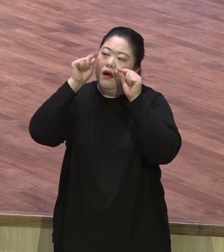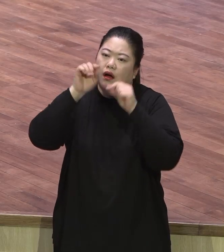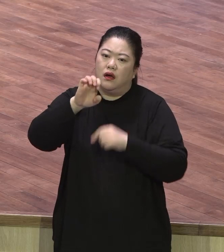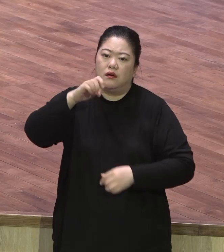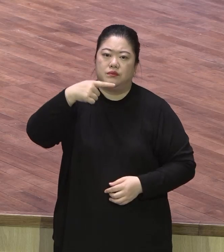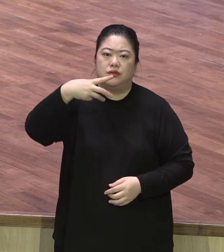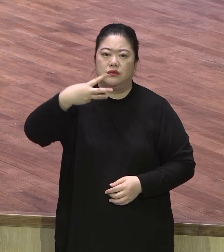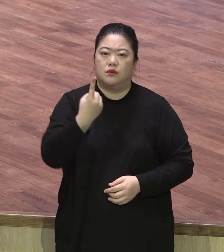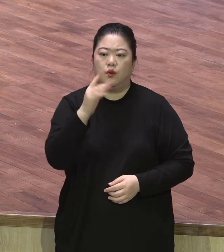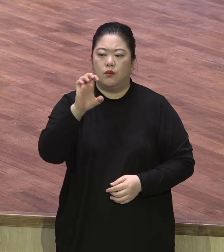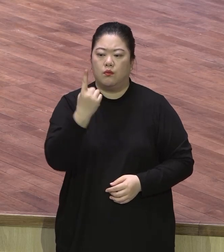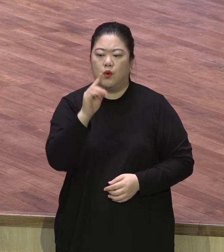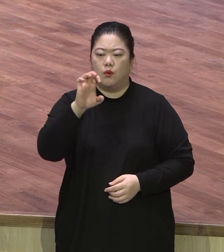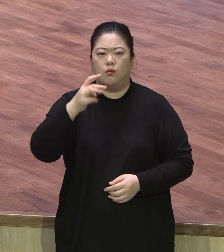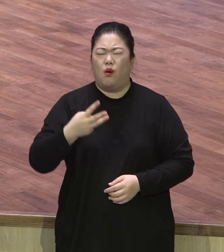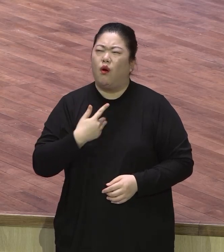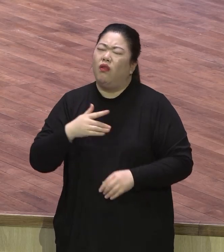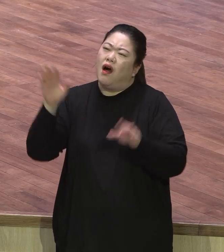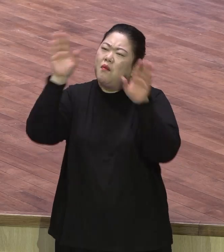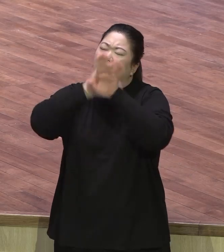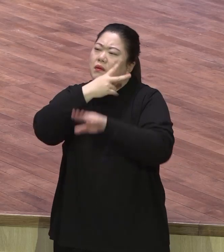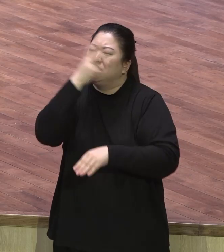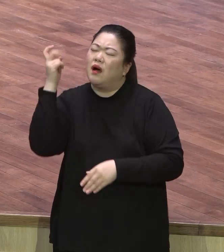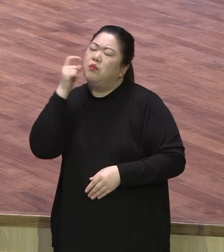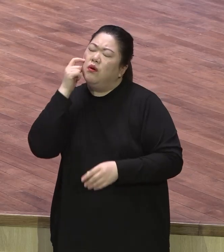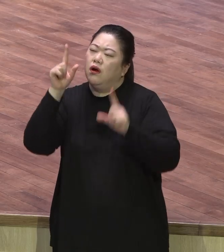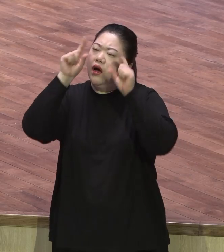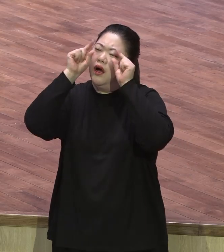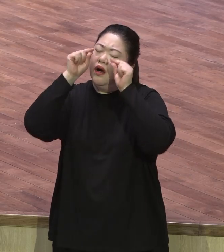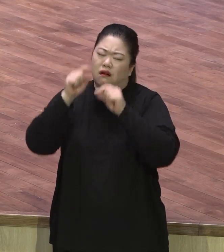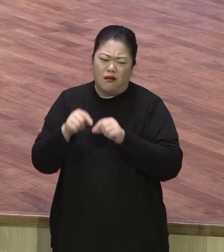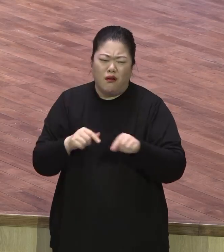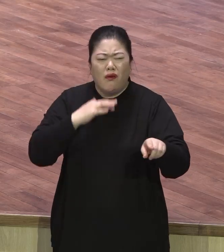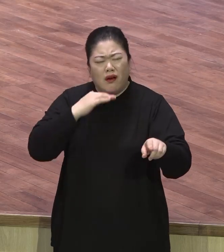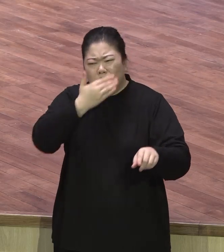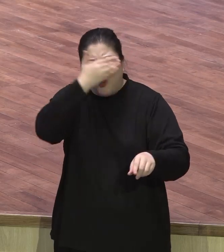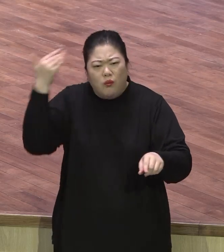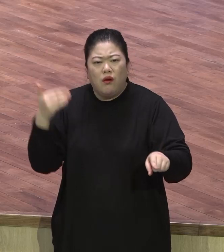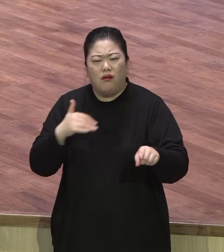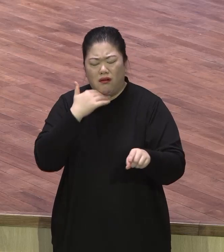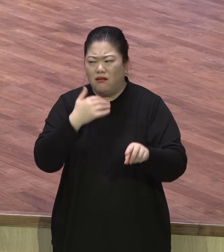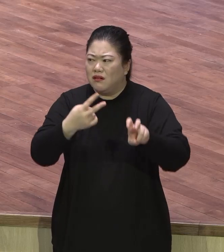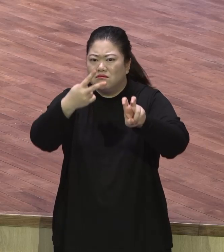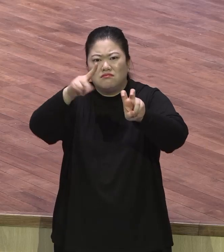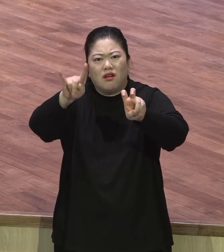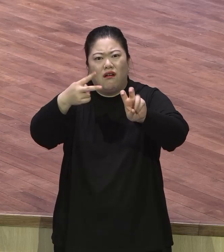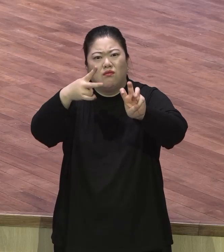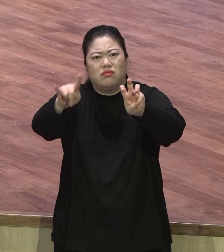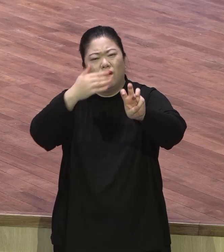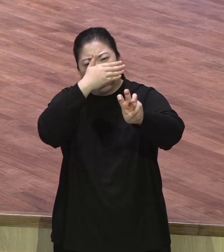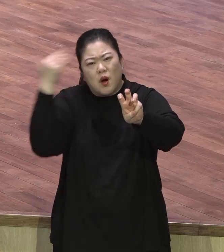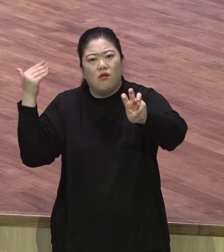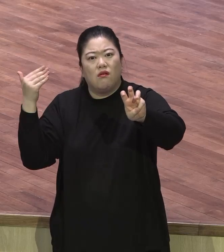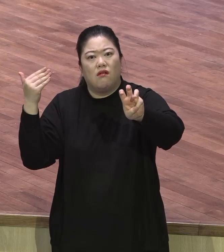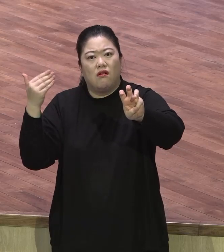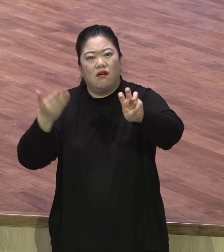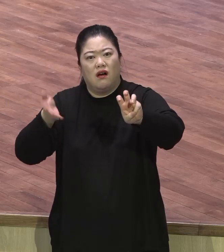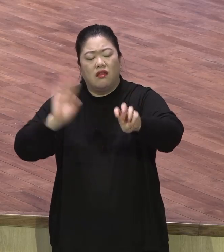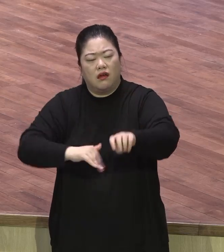같은 건데 잠을 자기 젊은 놈이 20대 30대 그 젊은 애들이 그거